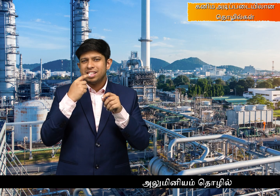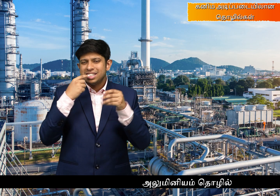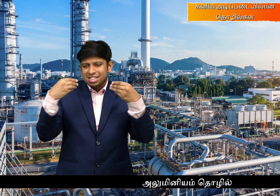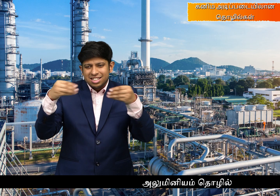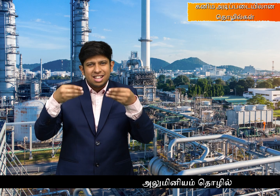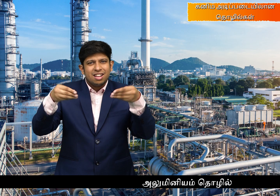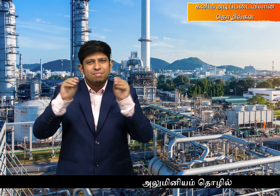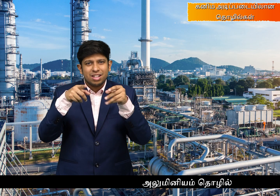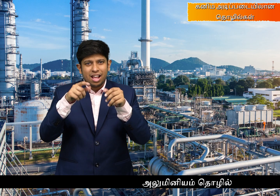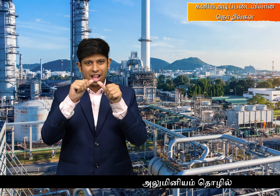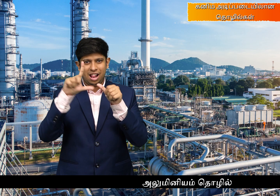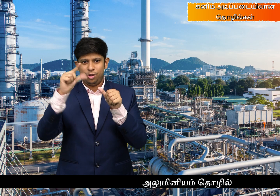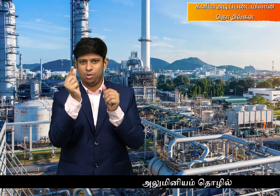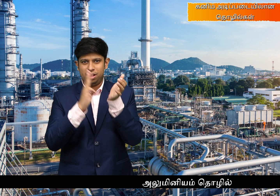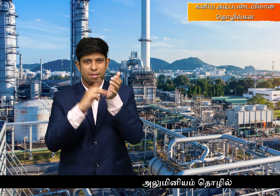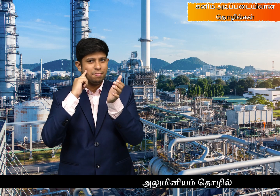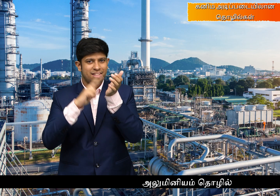அலுமினியம் தொழில்,